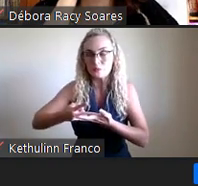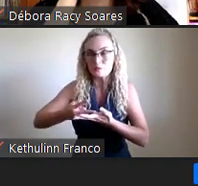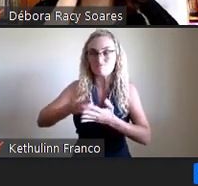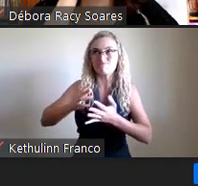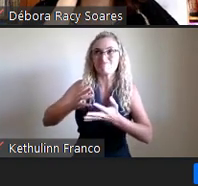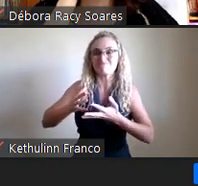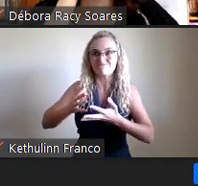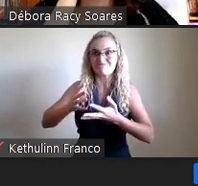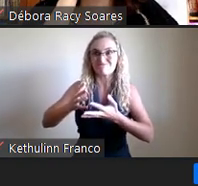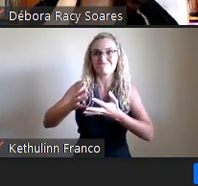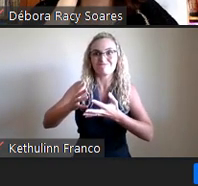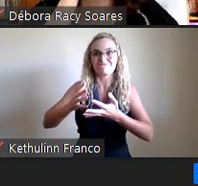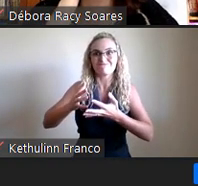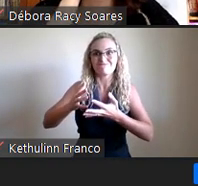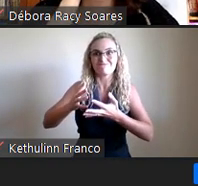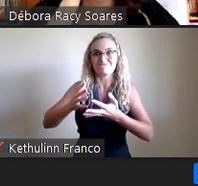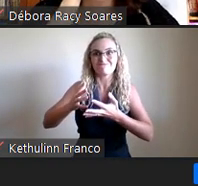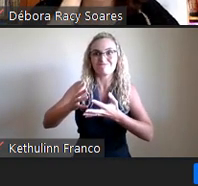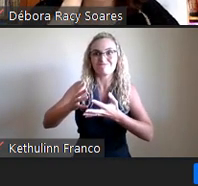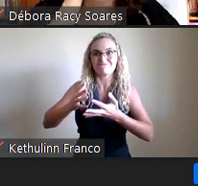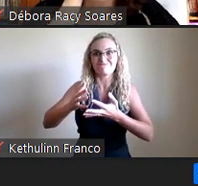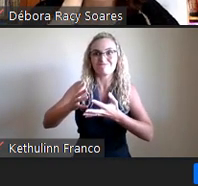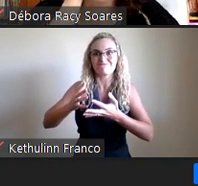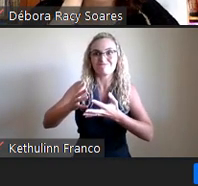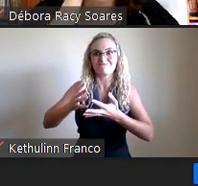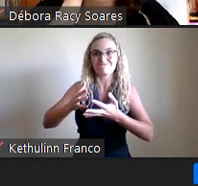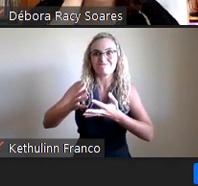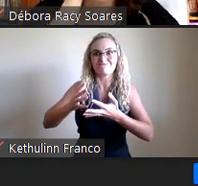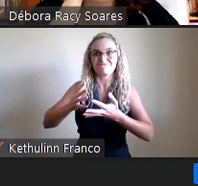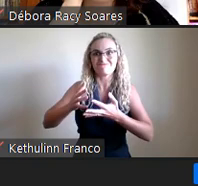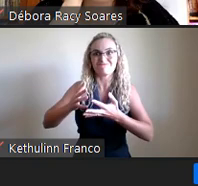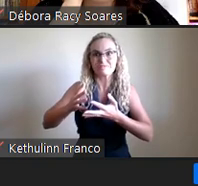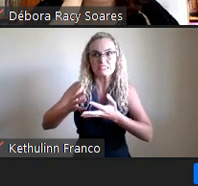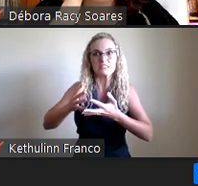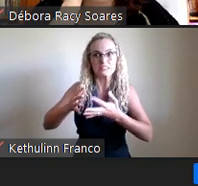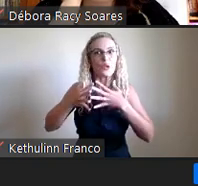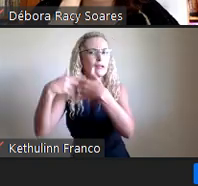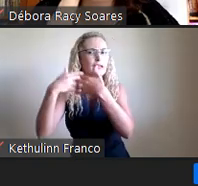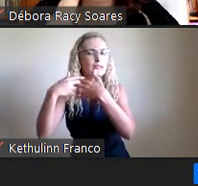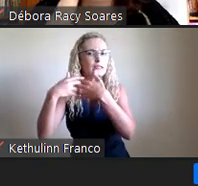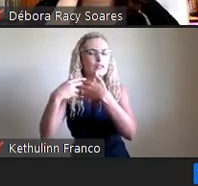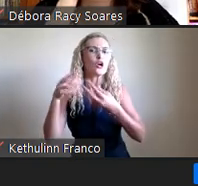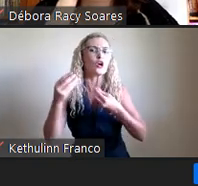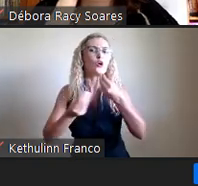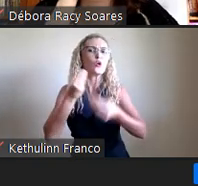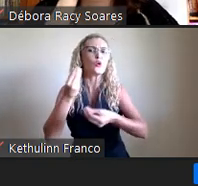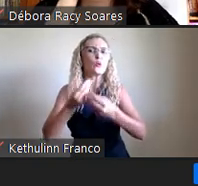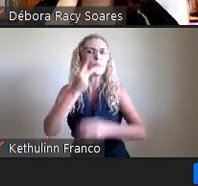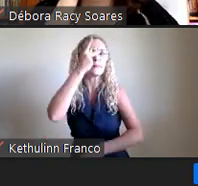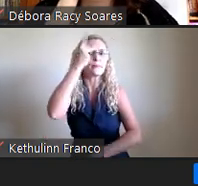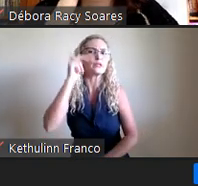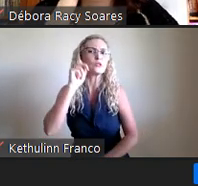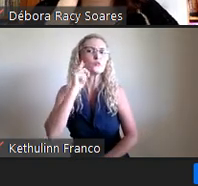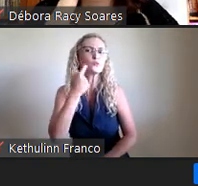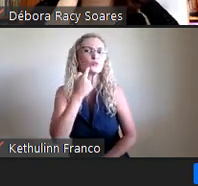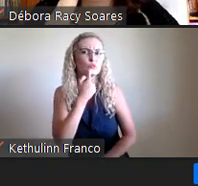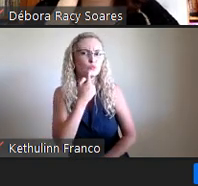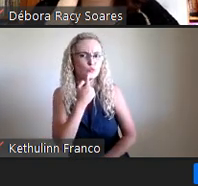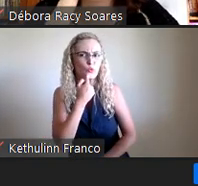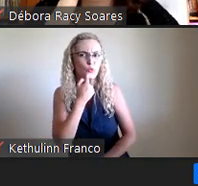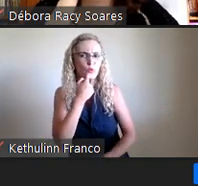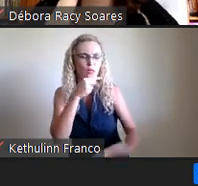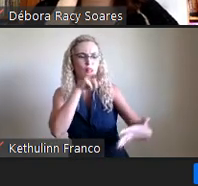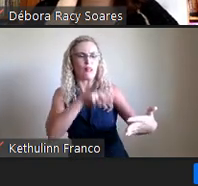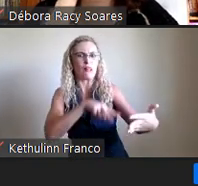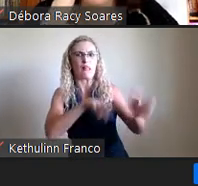sujeito surdo aprender a língua portuguesa, que também é complexa. Então nós chegamos